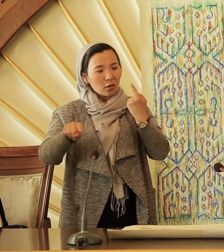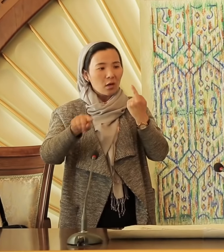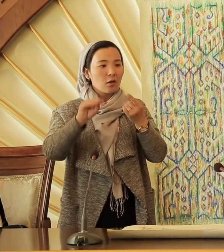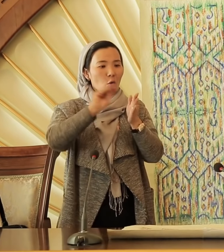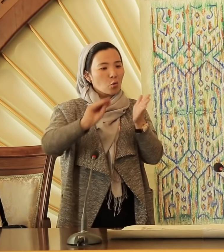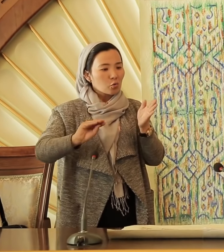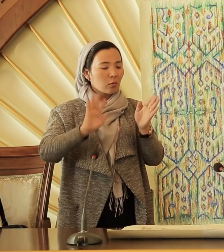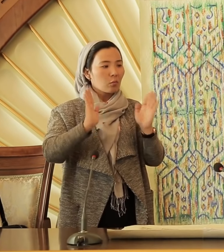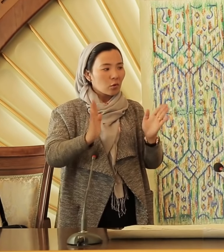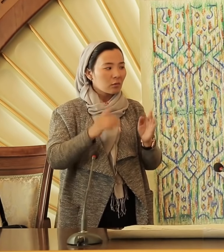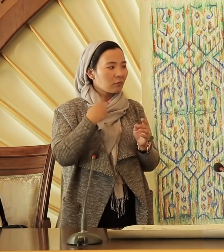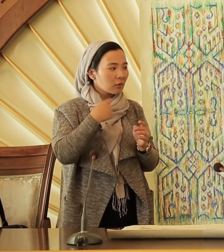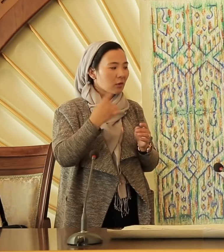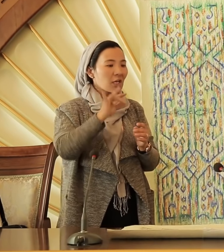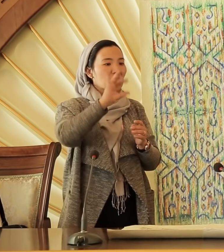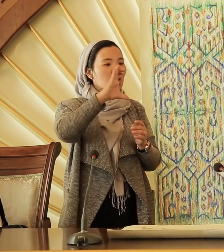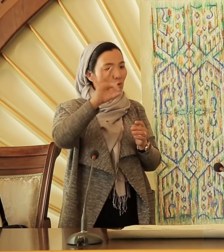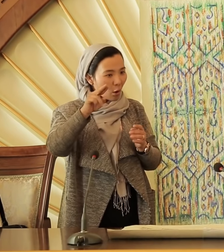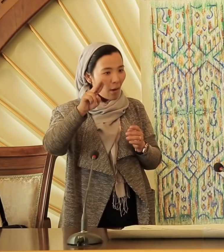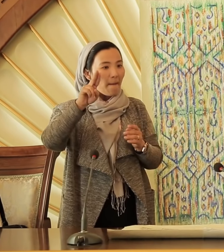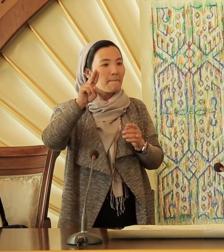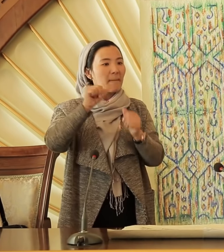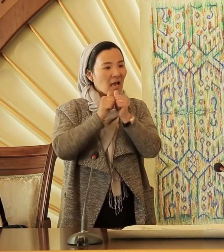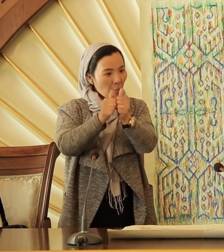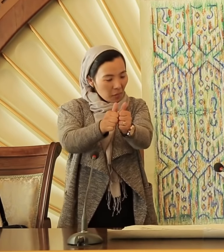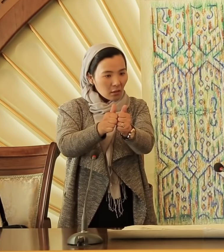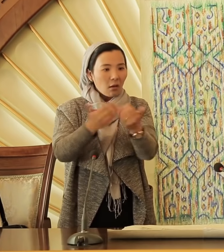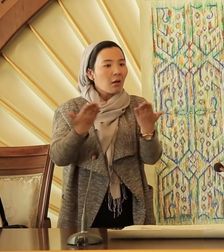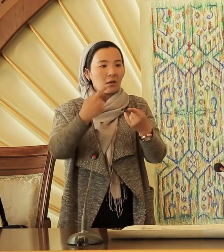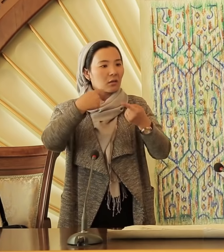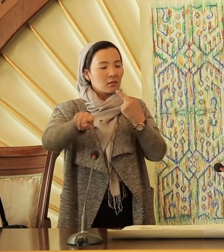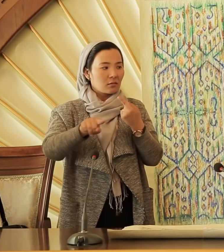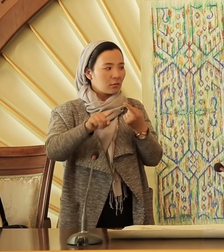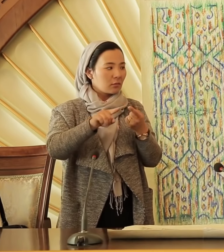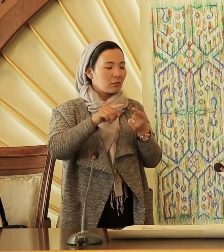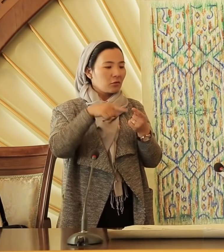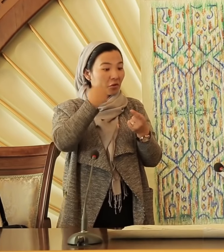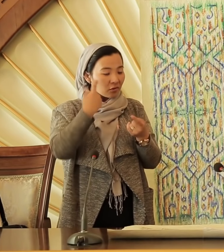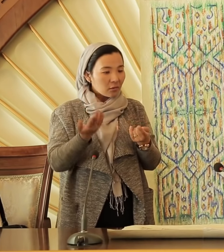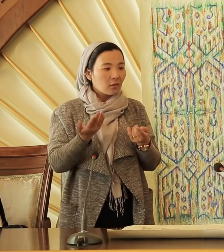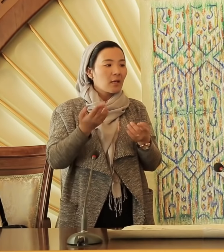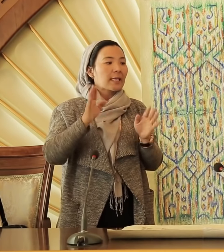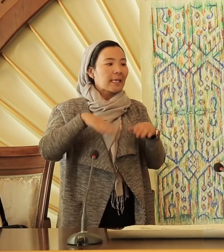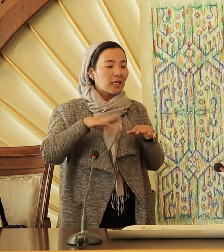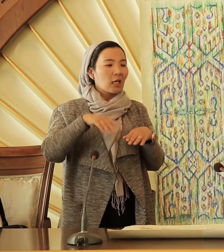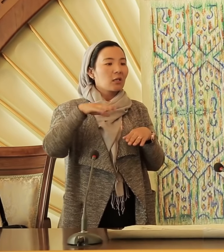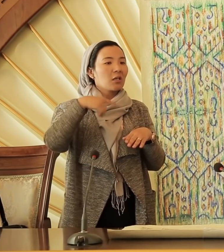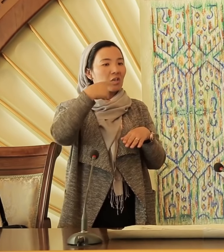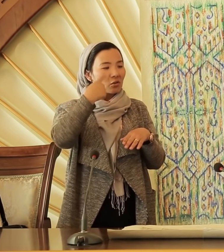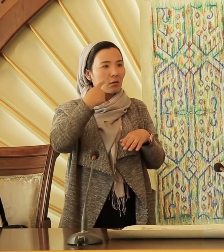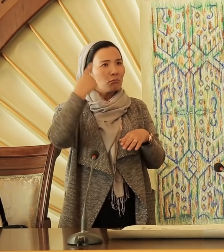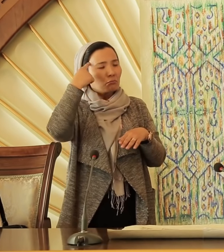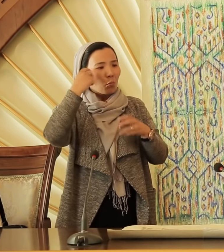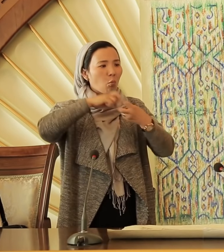Musa bo'ldi. Allohning payg'ambari Iso ham, Allohning payg'ambari qanday razisi deyishibdi. Keyin bu muammo